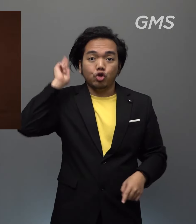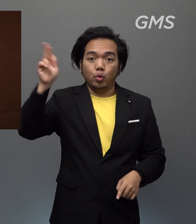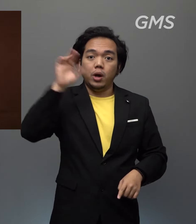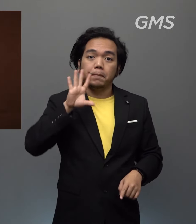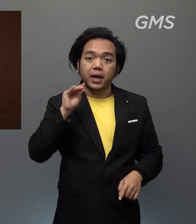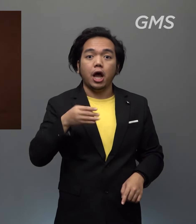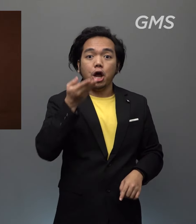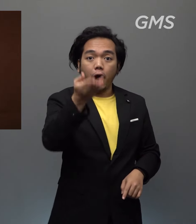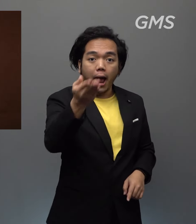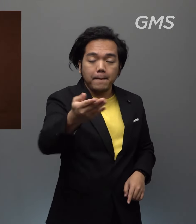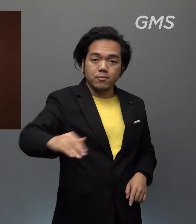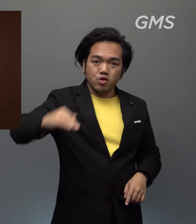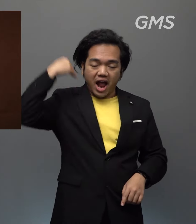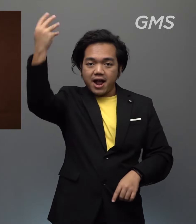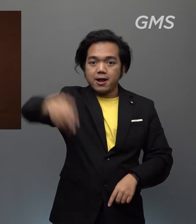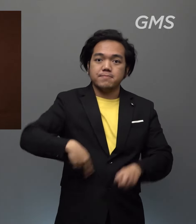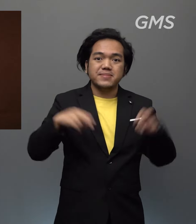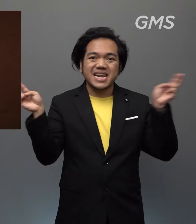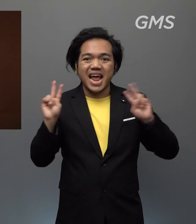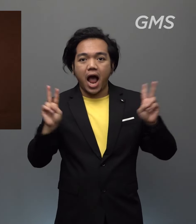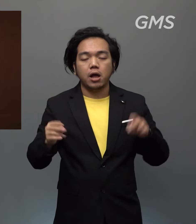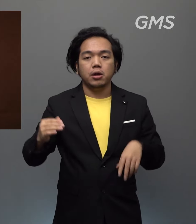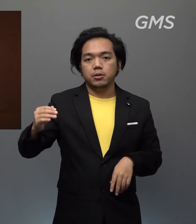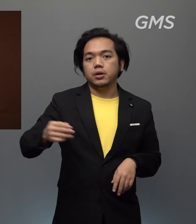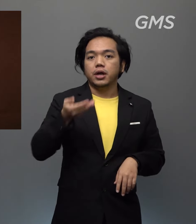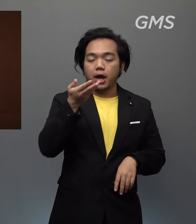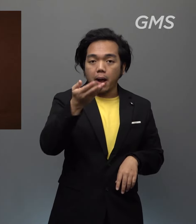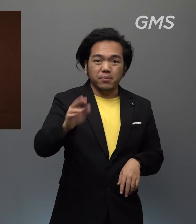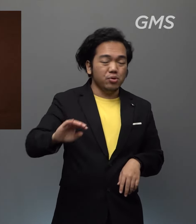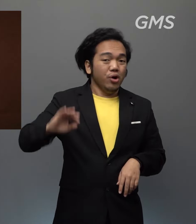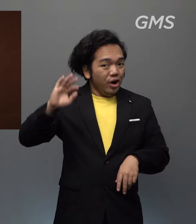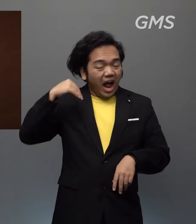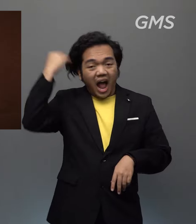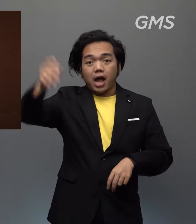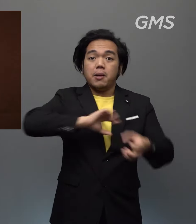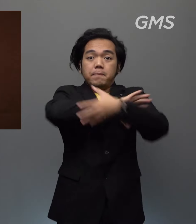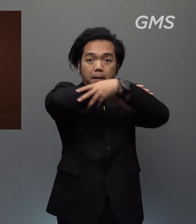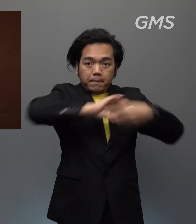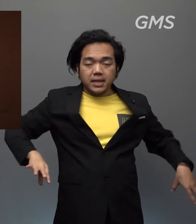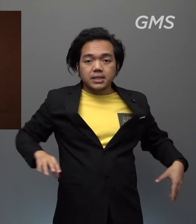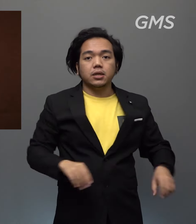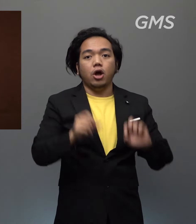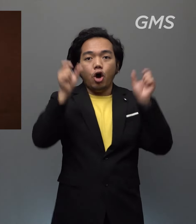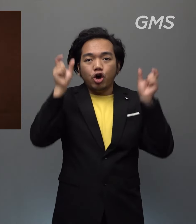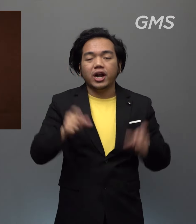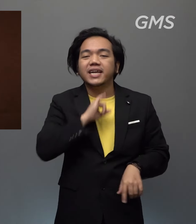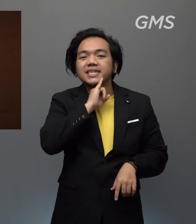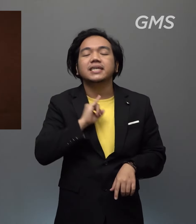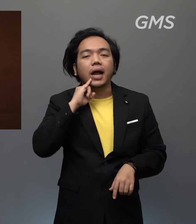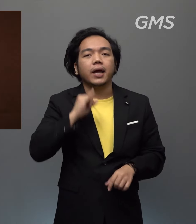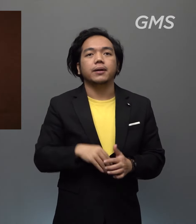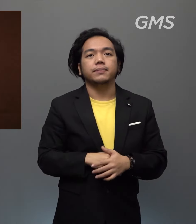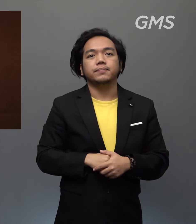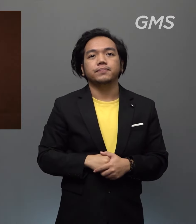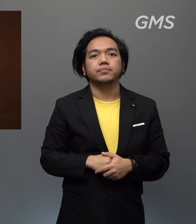akan menang. Kalian akan bebas. Kadang-kadang, oh Tuhan, Tony, belajar ya.